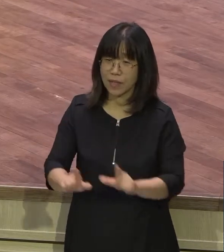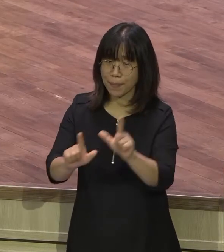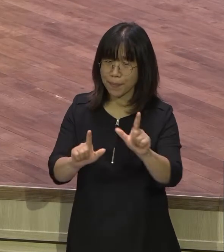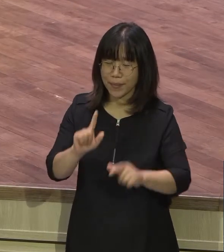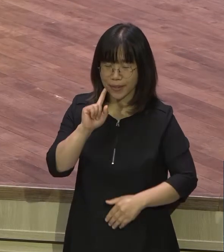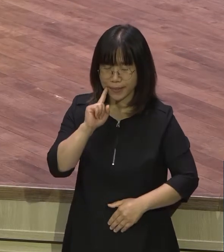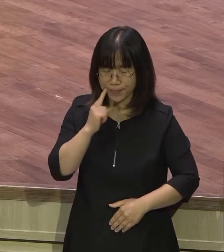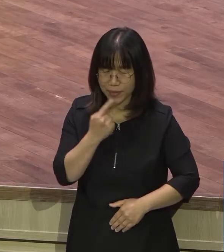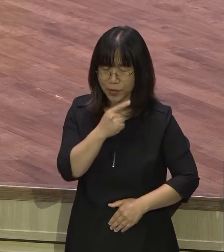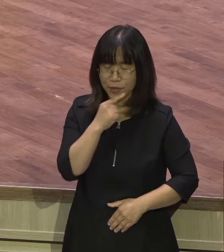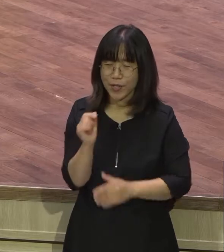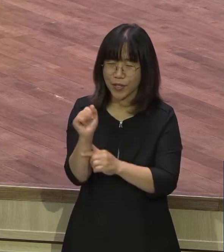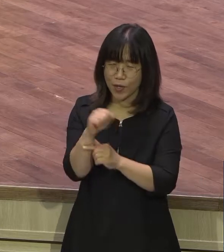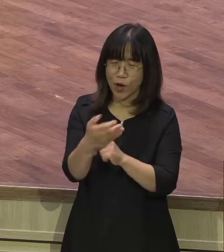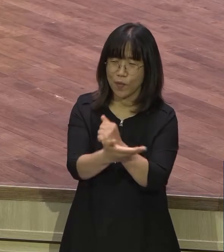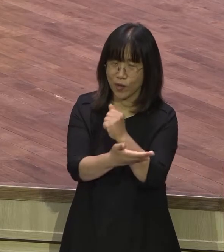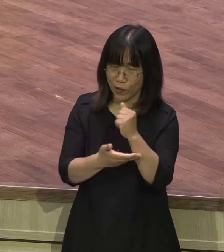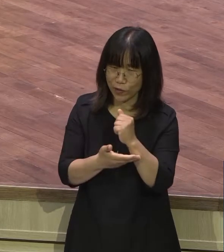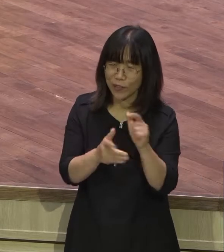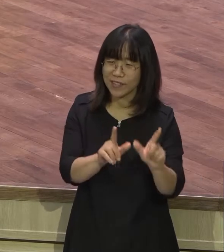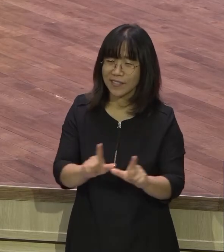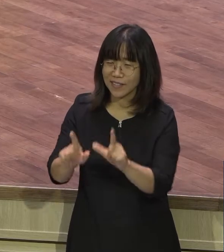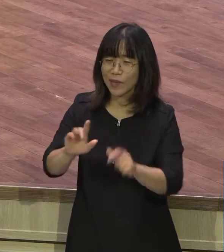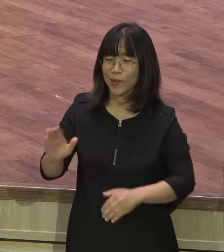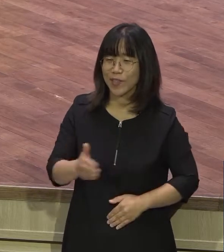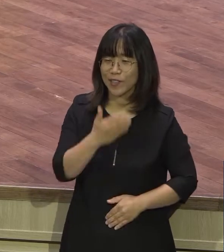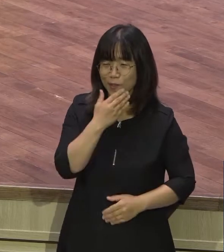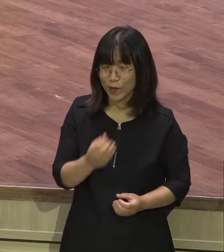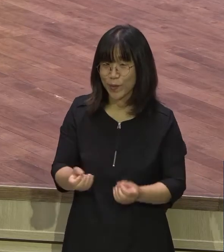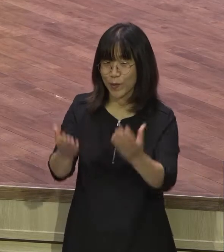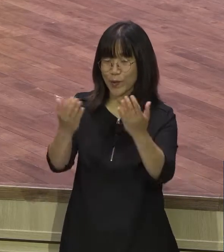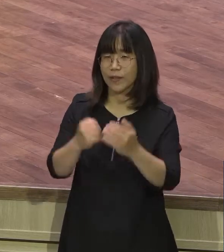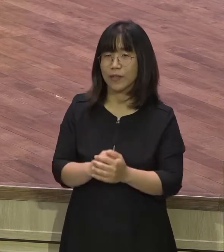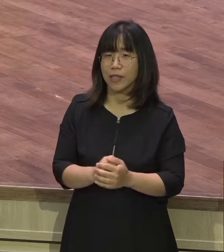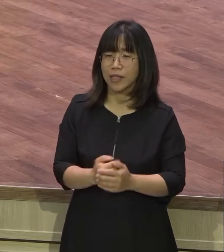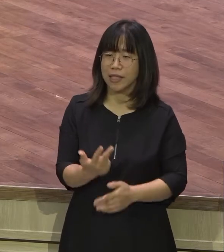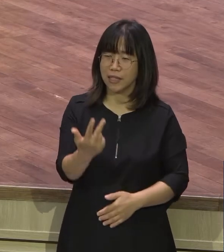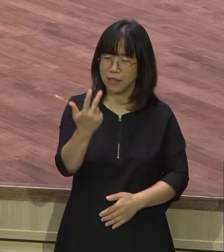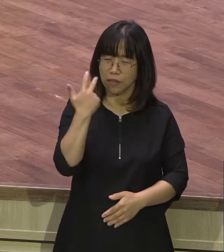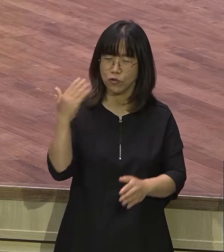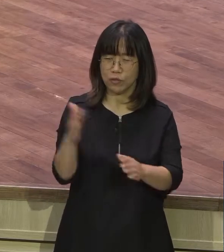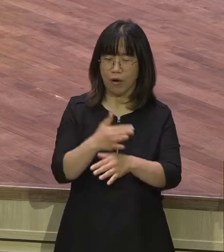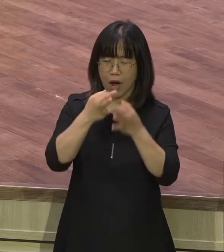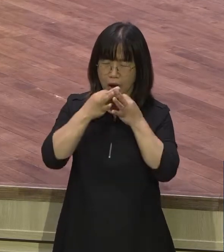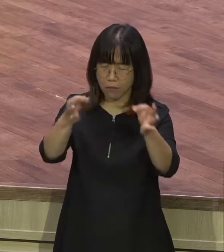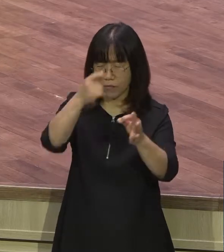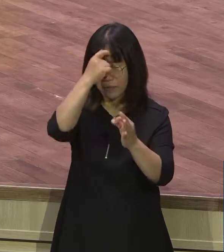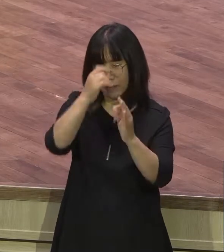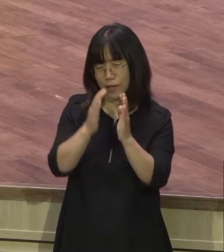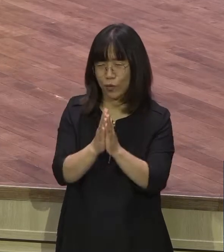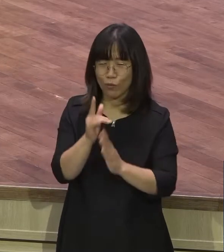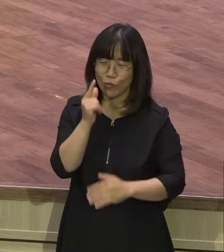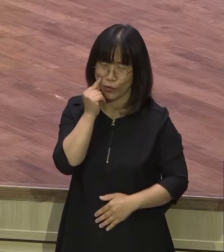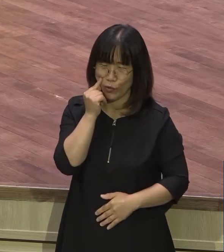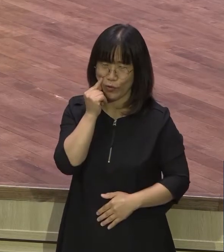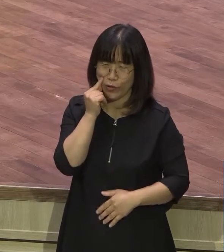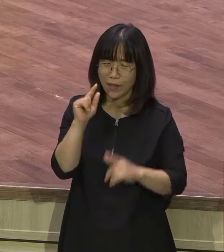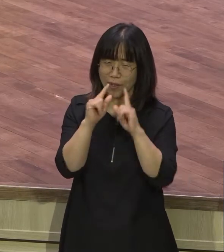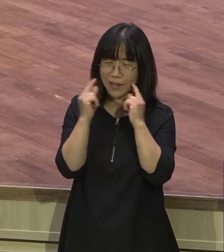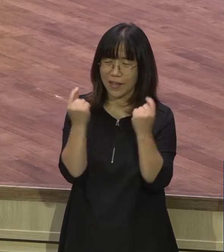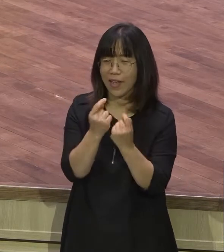맺는 증거의 길을 점으로 축복합니다 기도를 지난주부터 통성기도 하지 않습니다 여러분이 개인기도